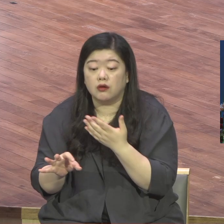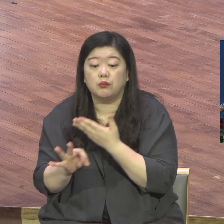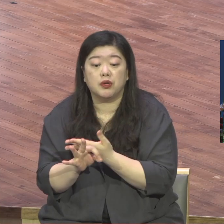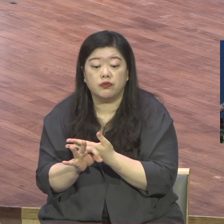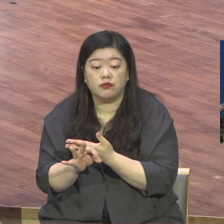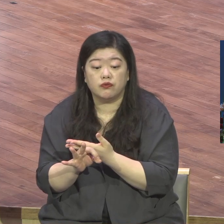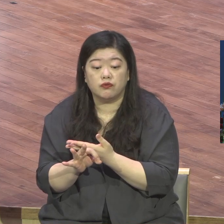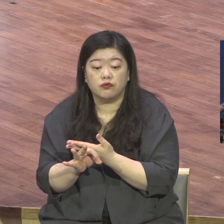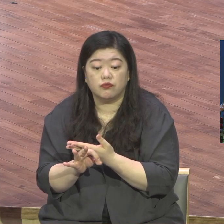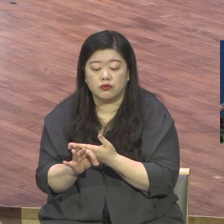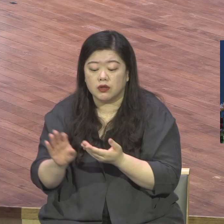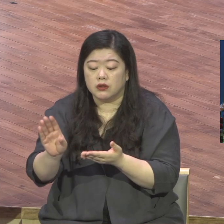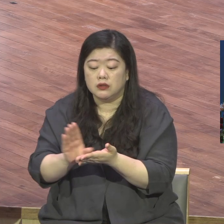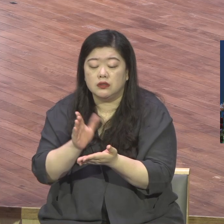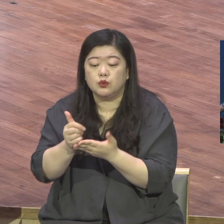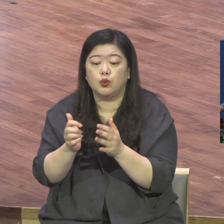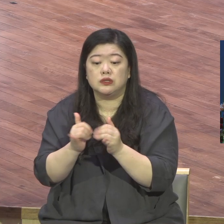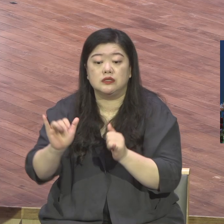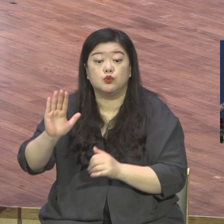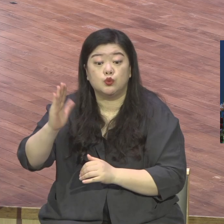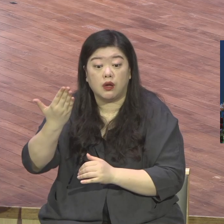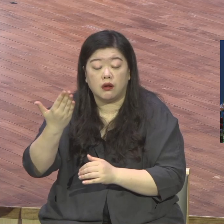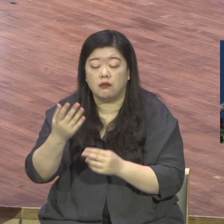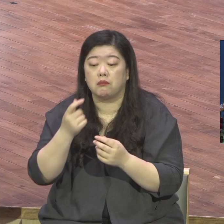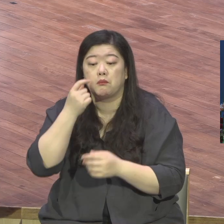당신에게 마음을 주었기 때문이다.